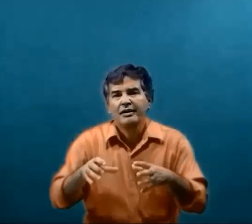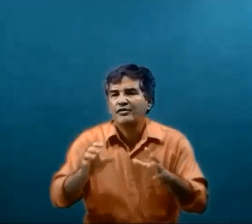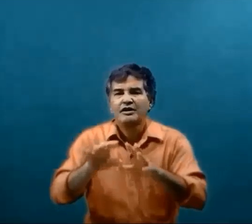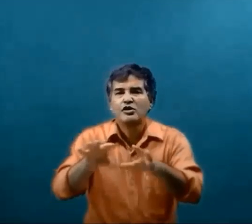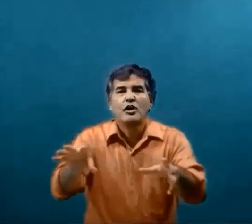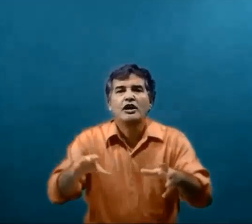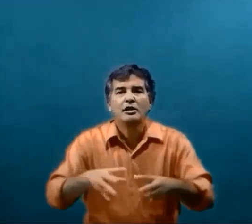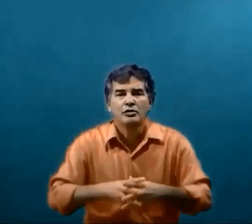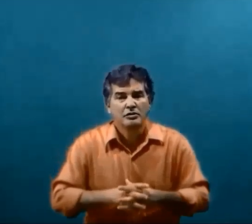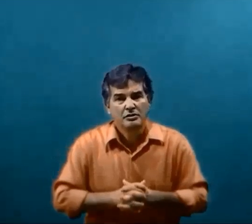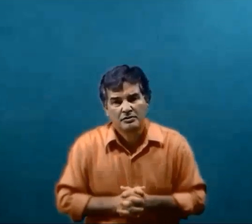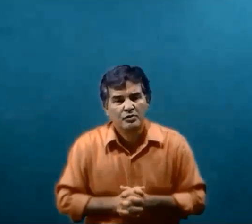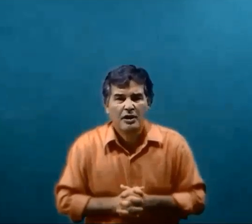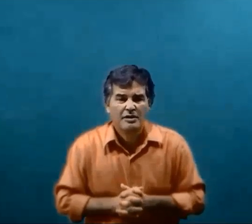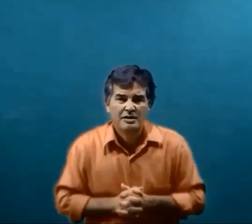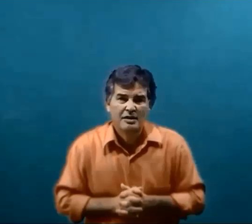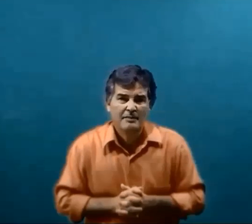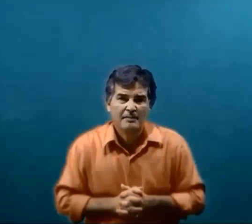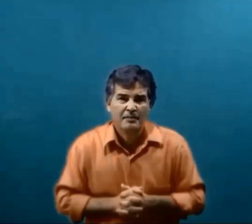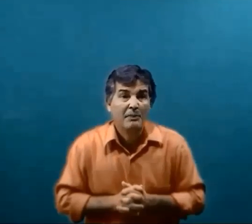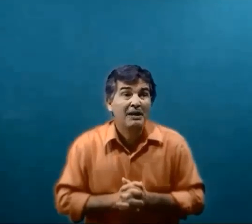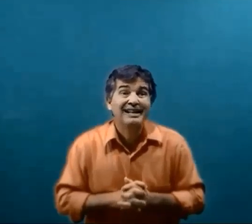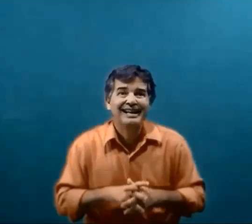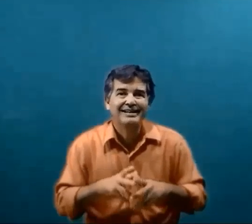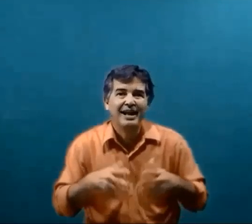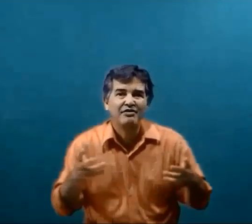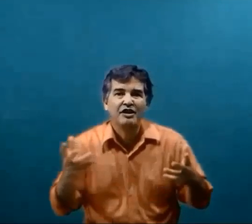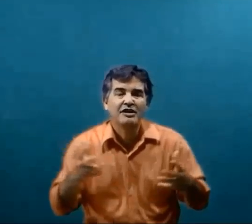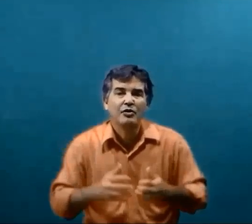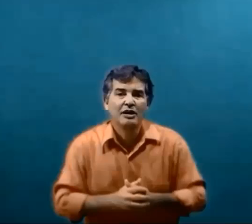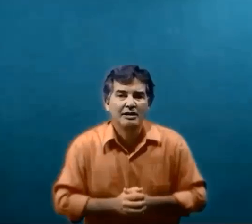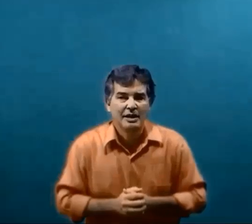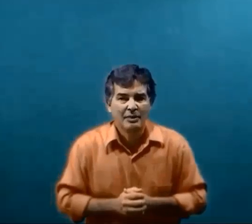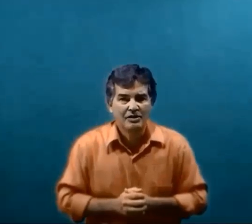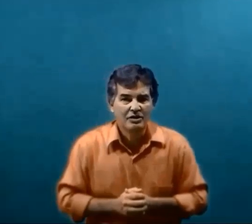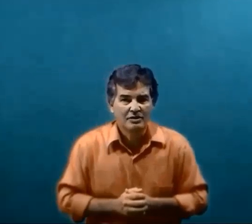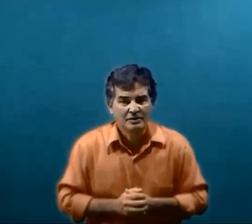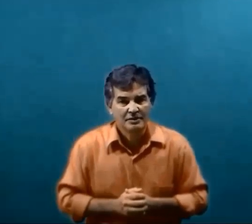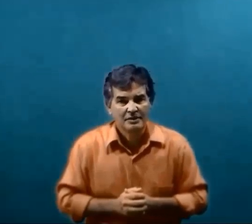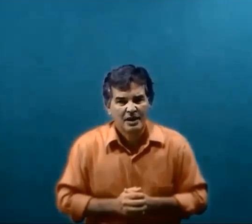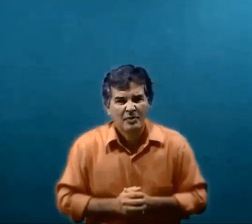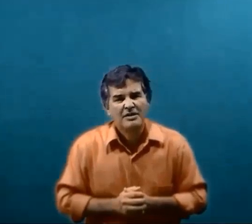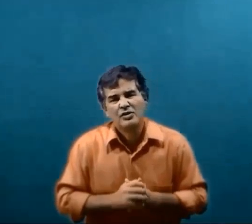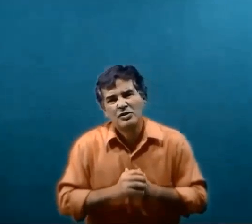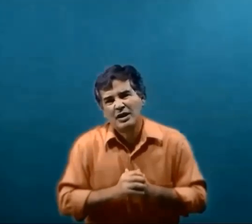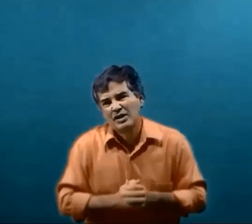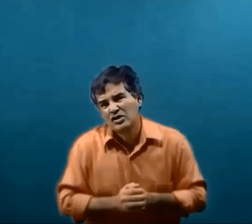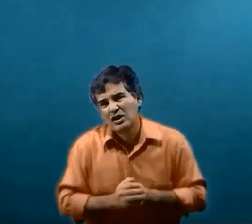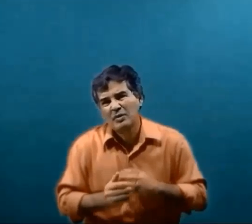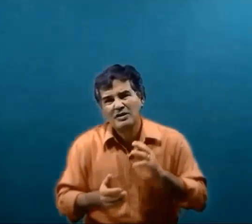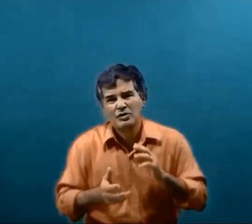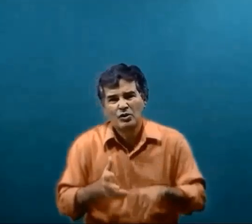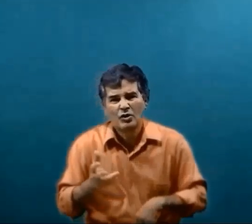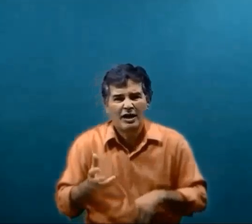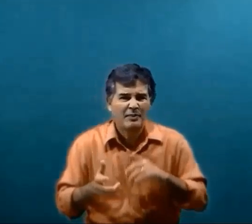a vida é só aquilo. Não é assim, dependente, refém de alguém que intermedie. É preciso interagir, é preciso trocar, é